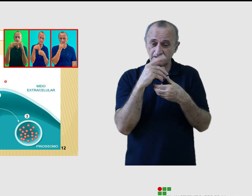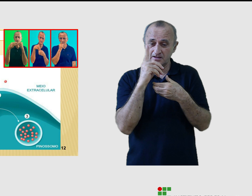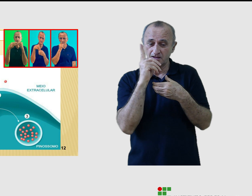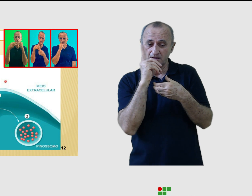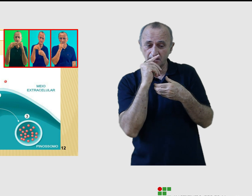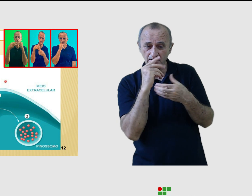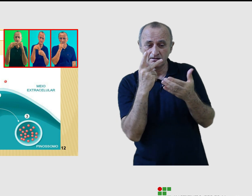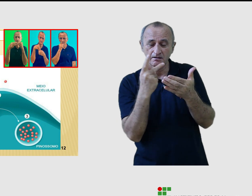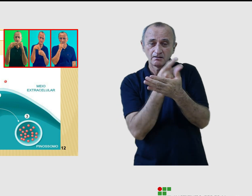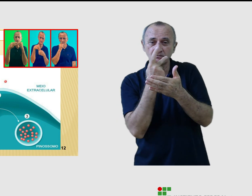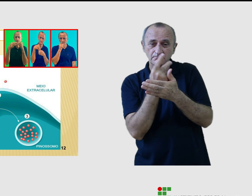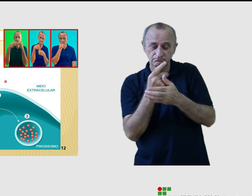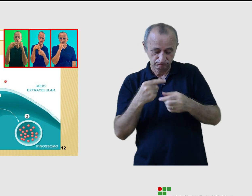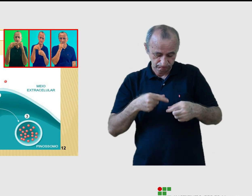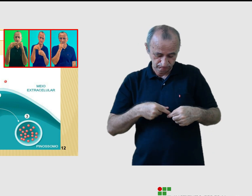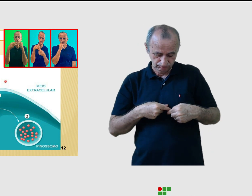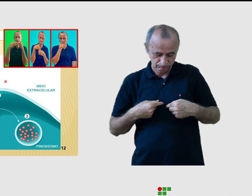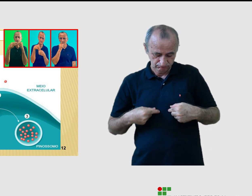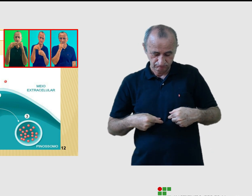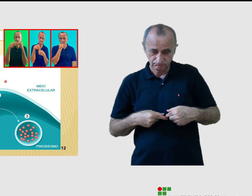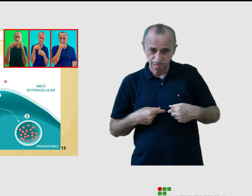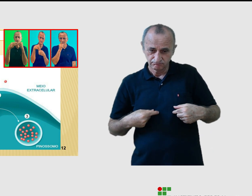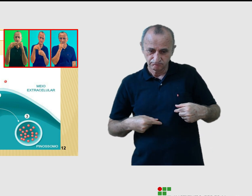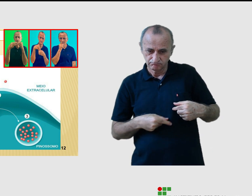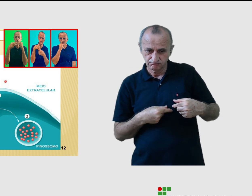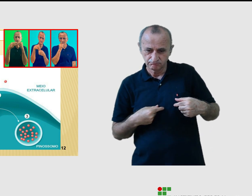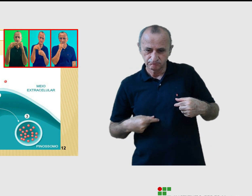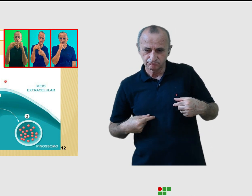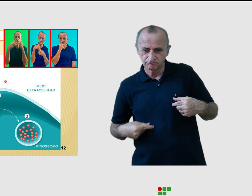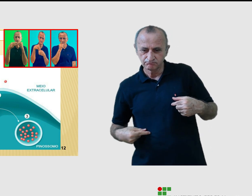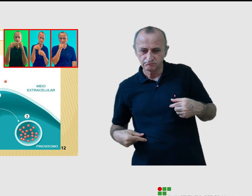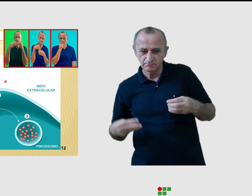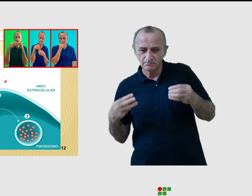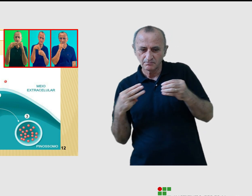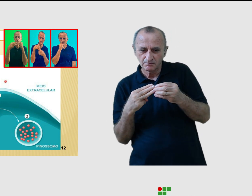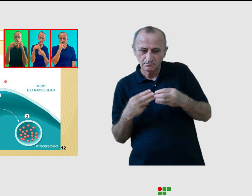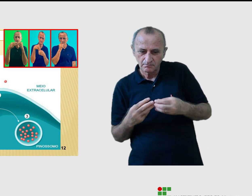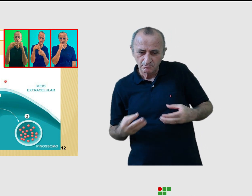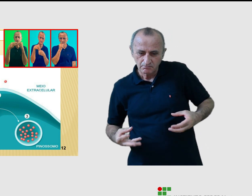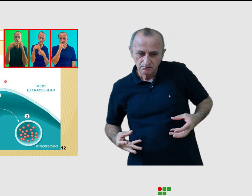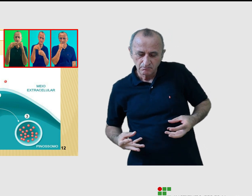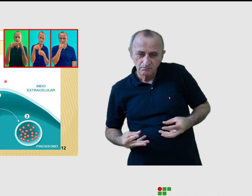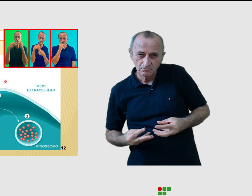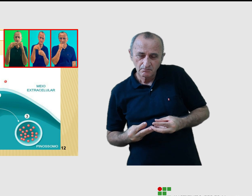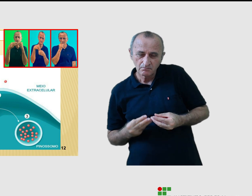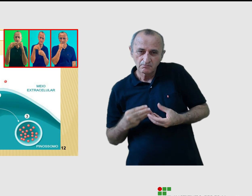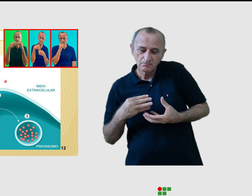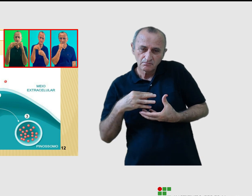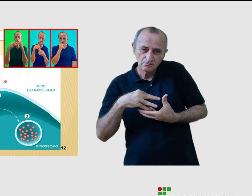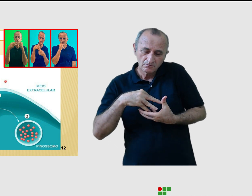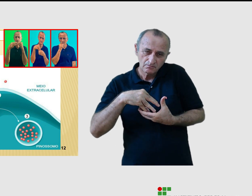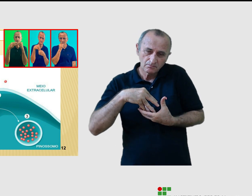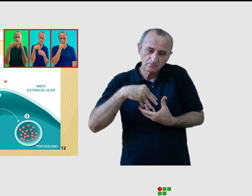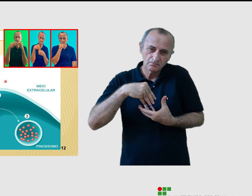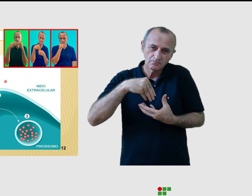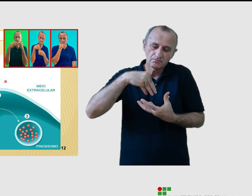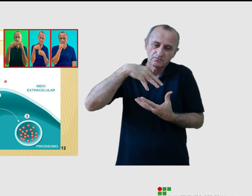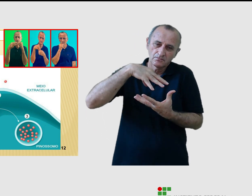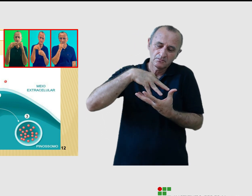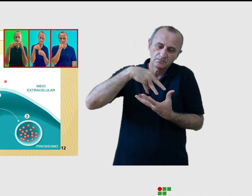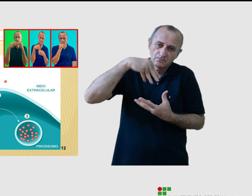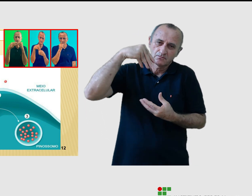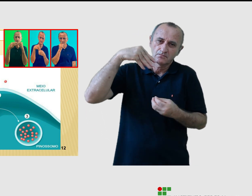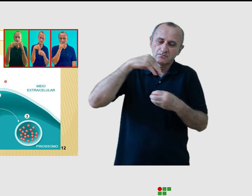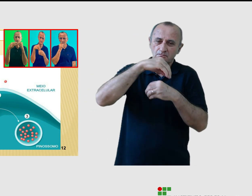Um exemplo de pinocitose acontece no intestino, onde